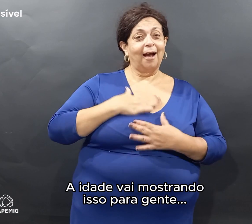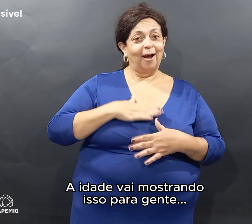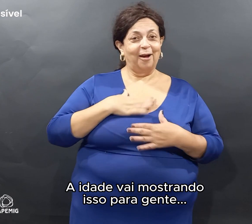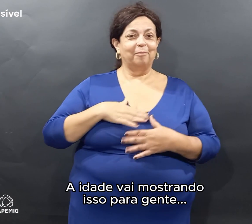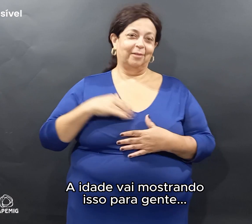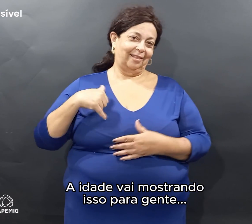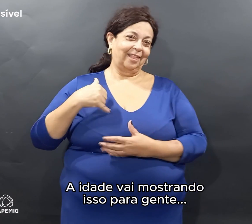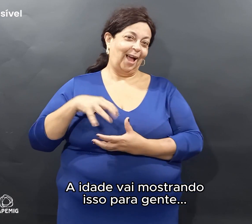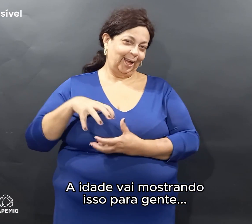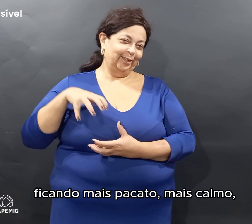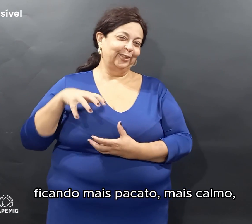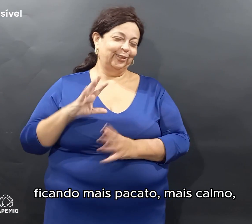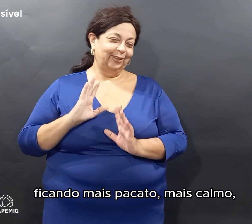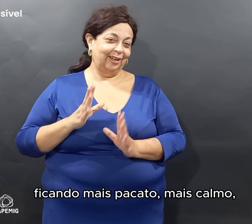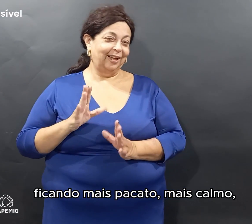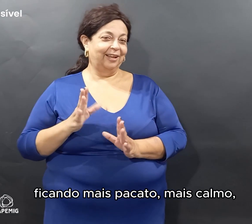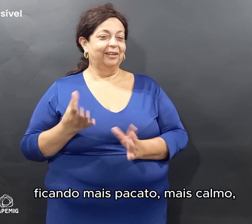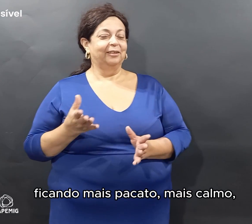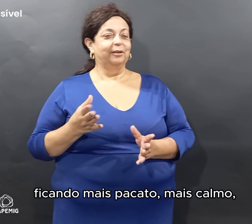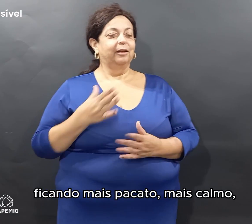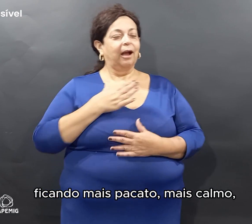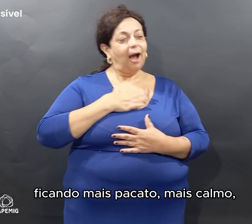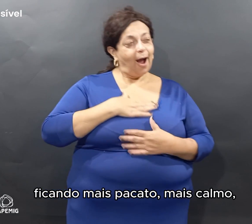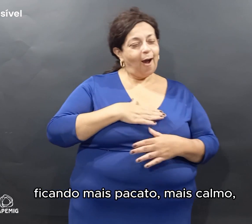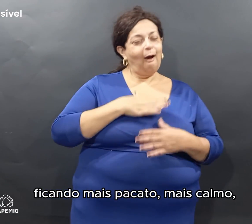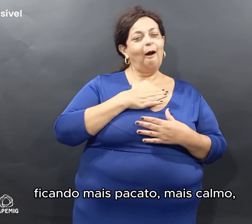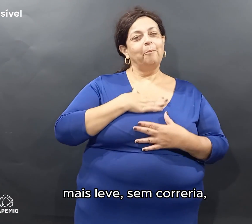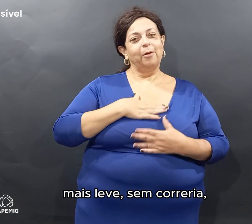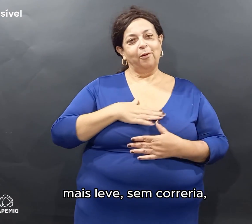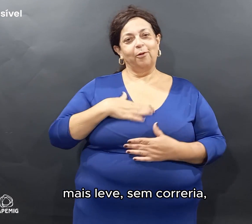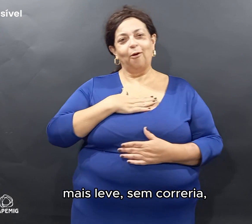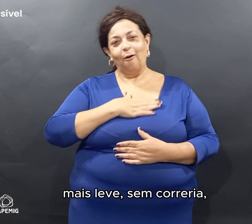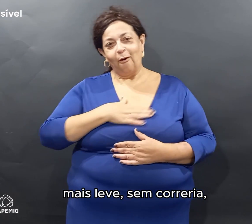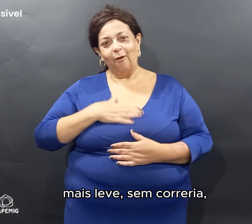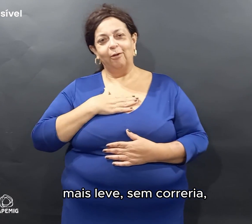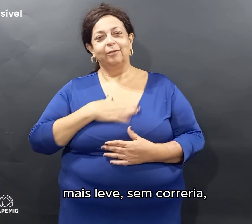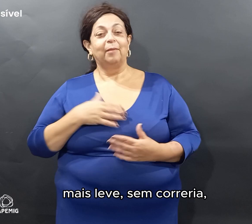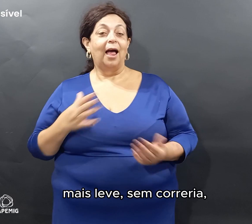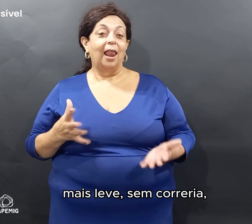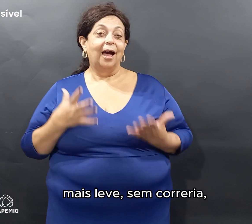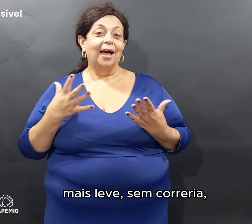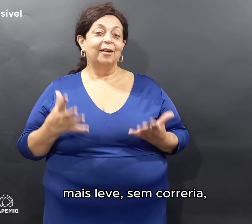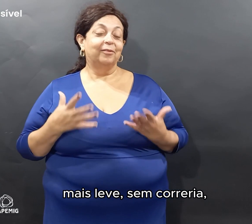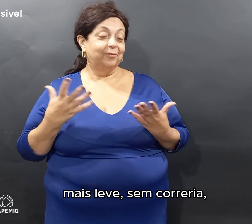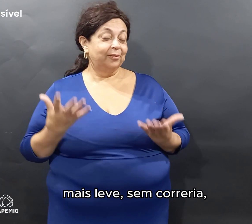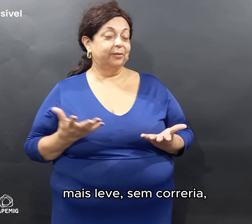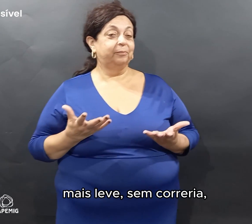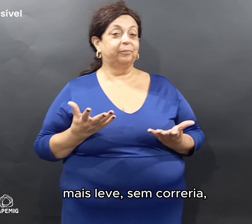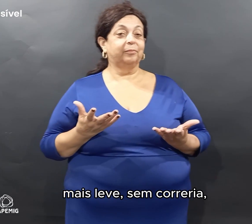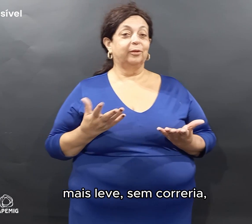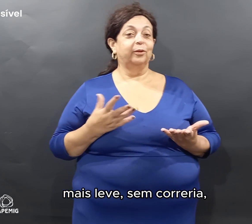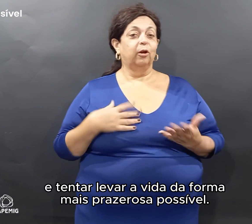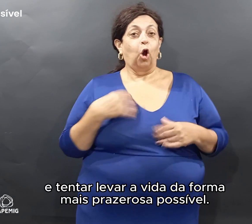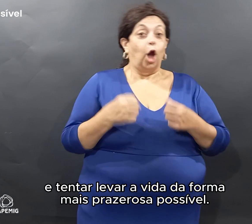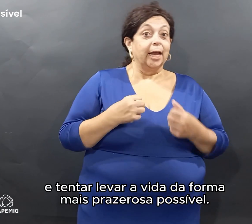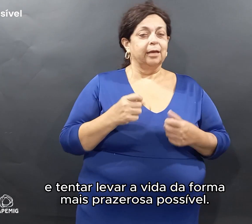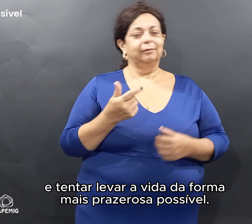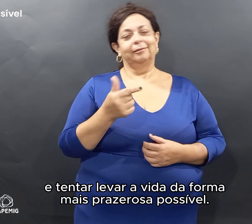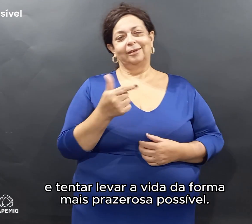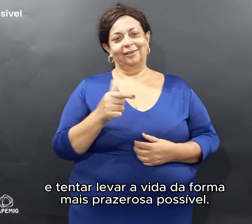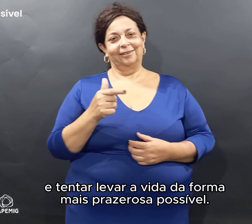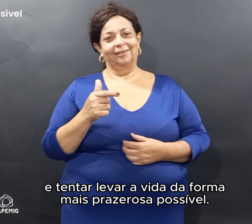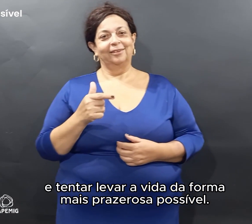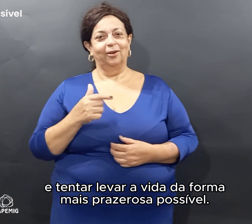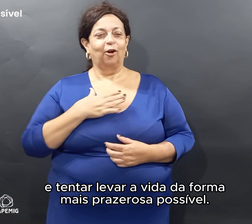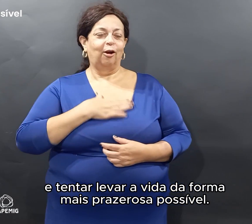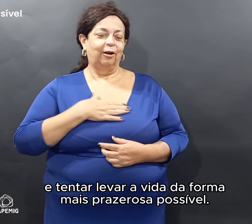vai mostrando isso pra gente, ficando mais pacato, mais calmo, mais leve, sem correria e tentar levar a